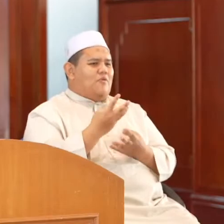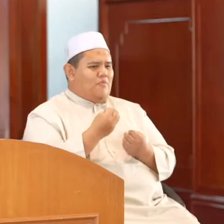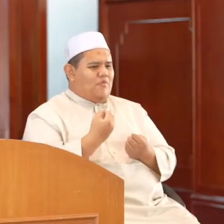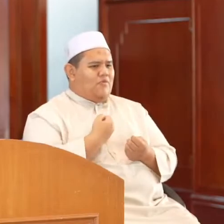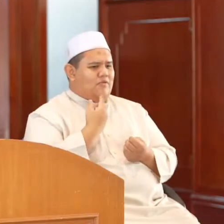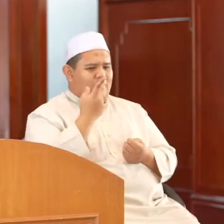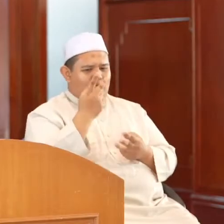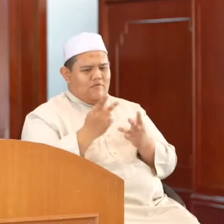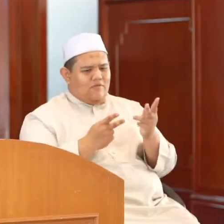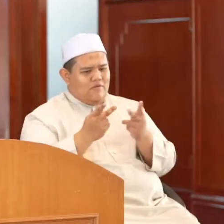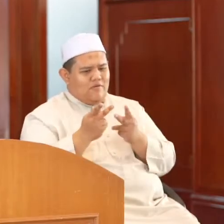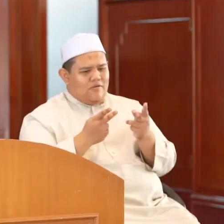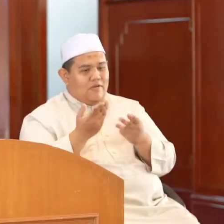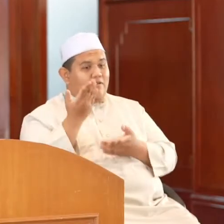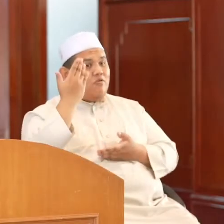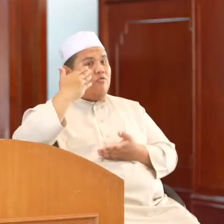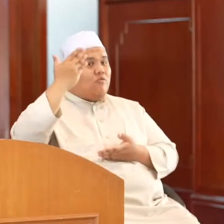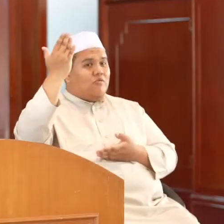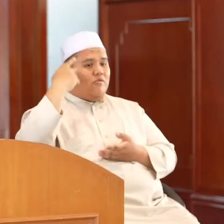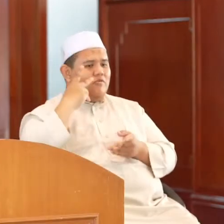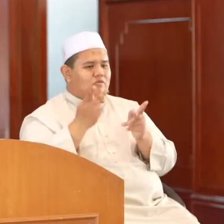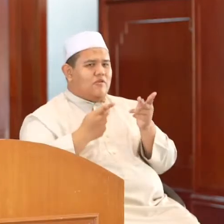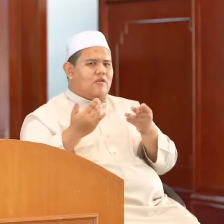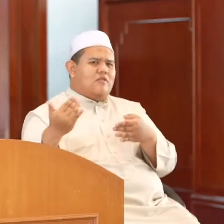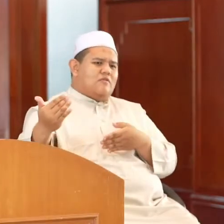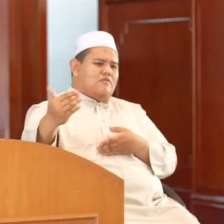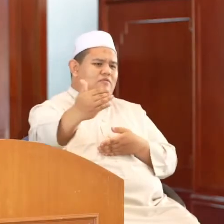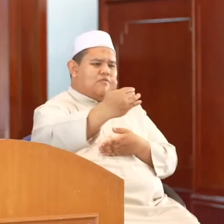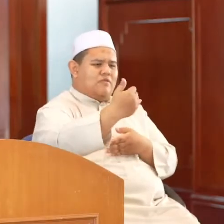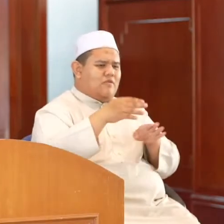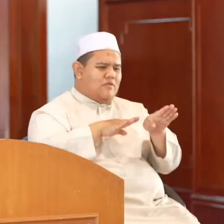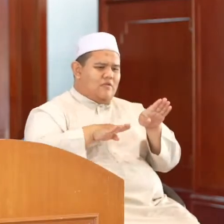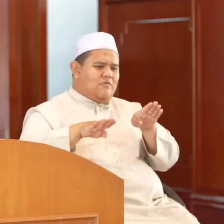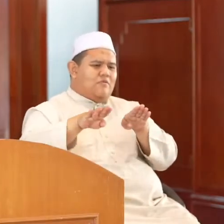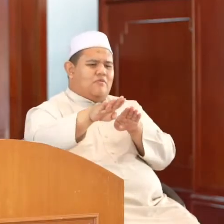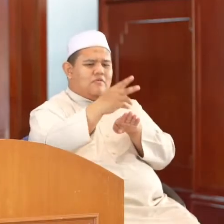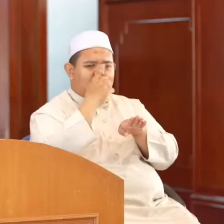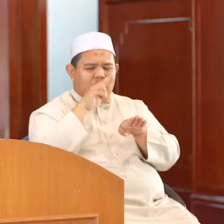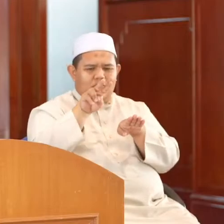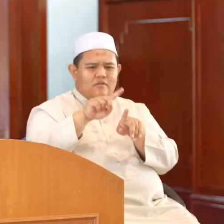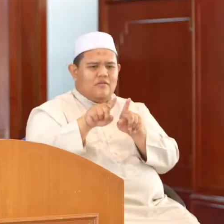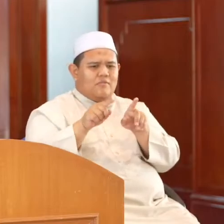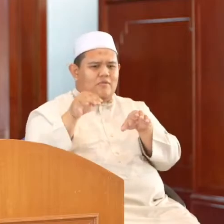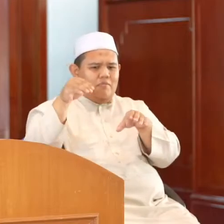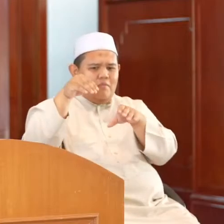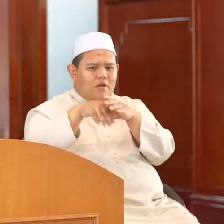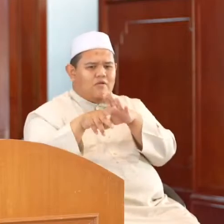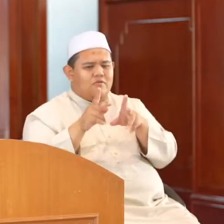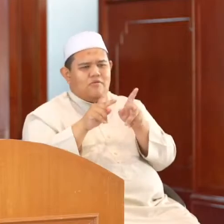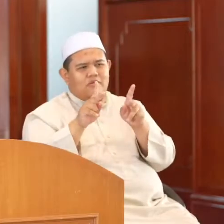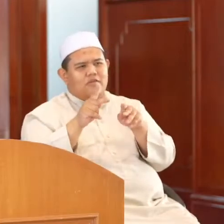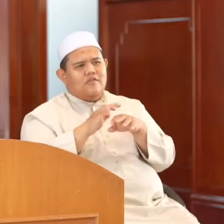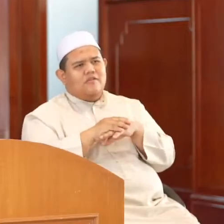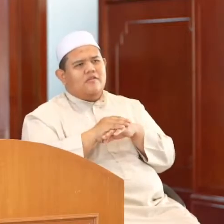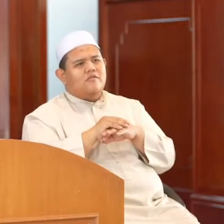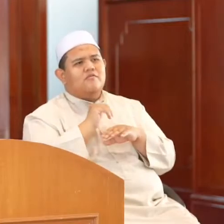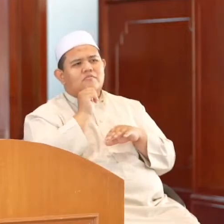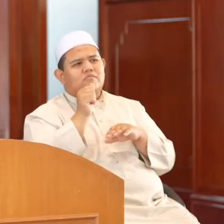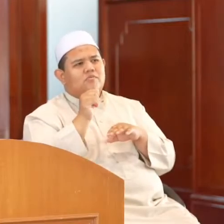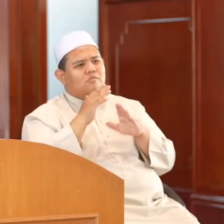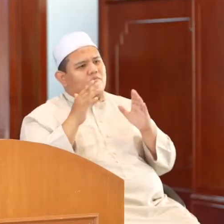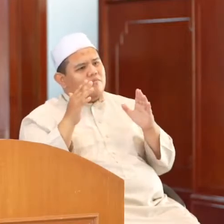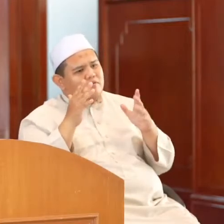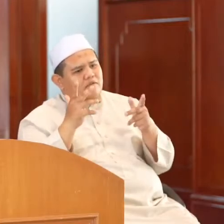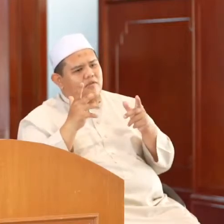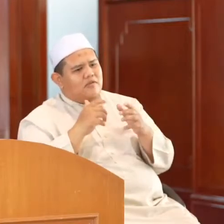tengok kereta. Dulu kereta mari potong macam mana pun tak. Ni masuk kereta lain. Kadang-kadang bukanlah besar sangat